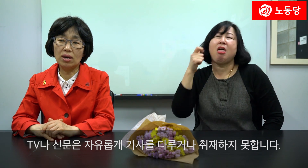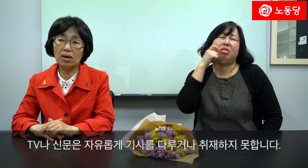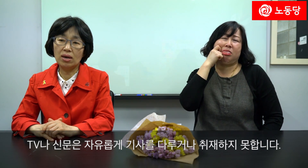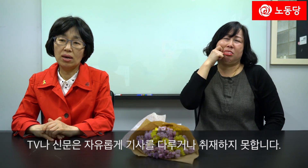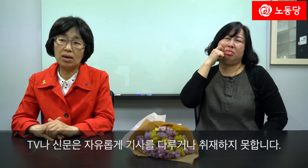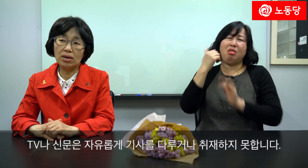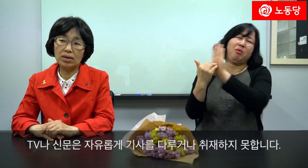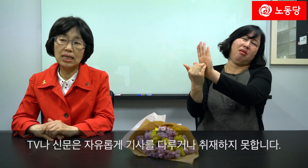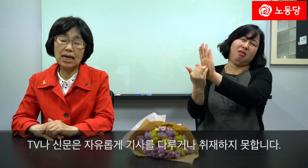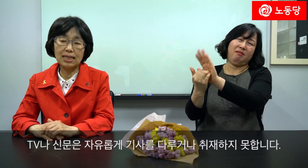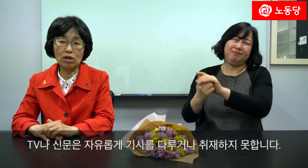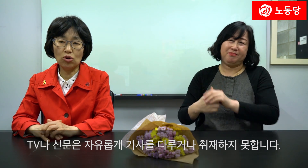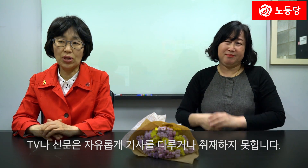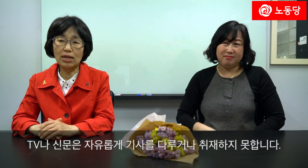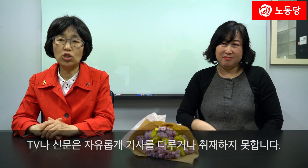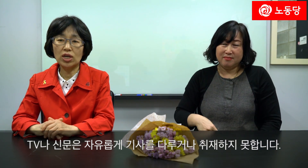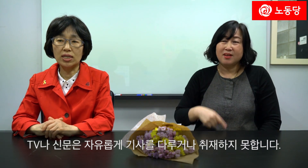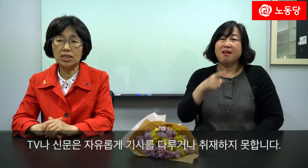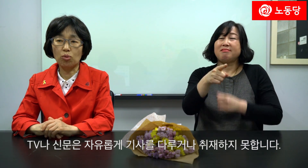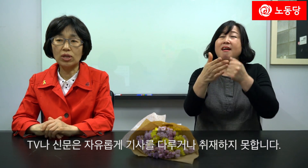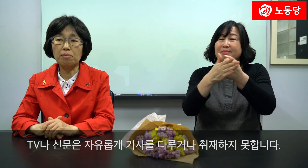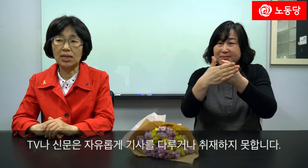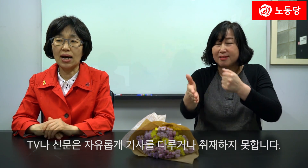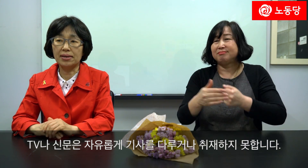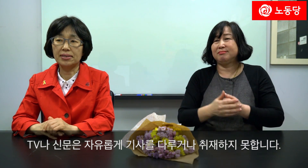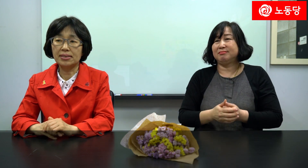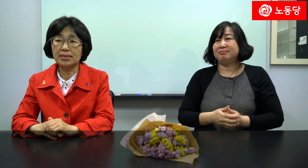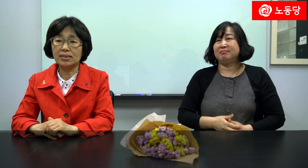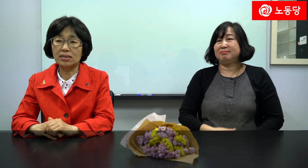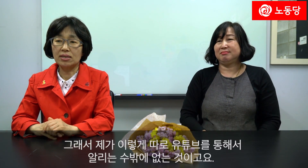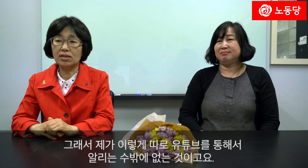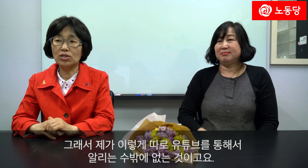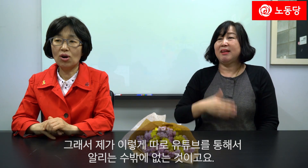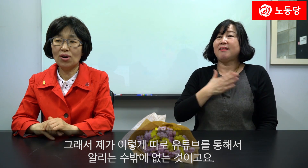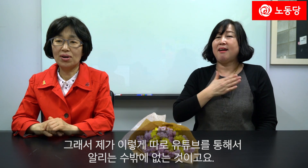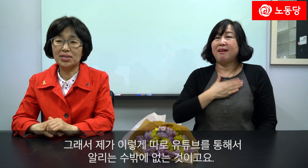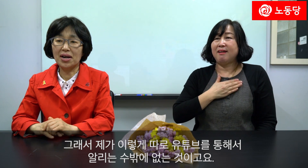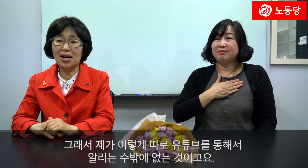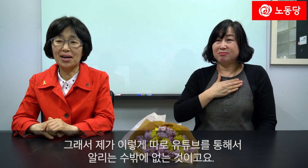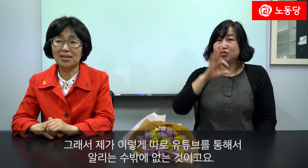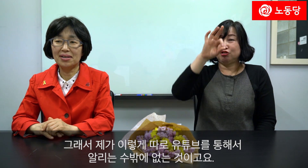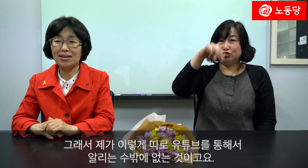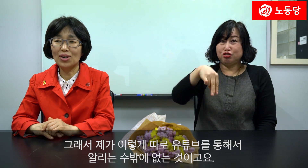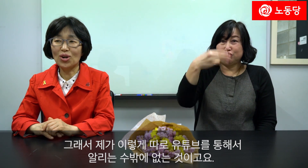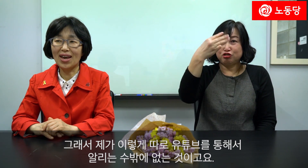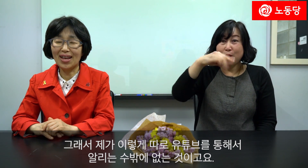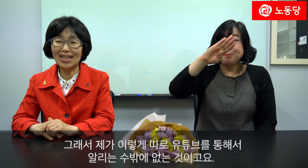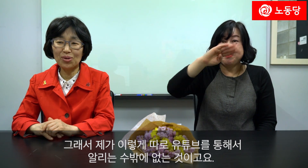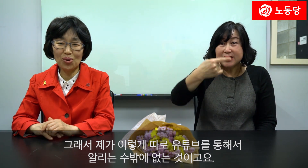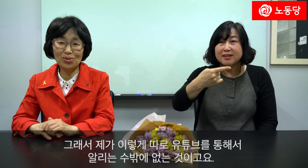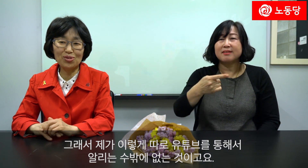자유롭게 기사를 다루거나 취재하지 못합니다. 그래서 제가